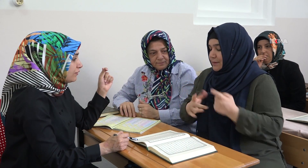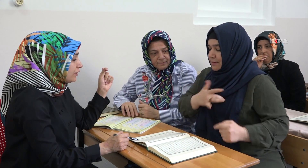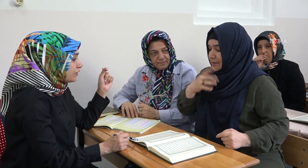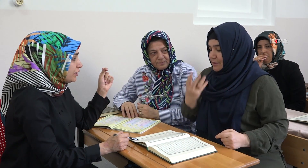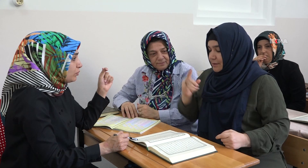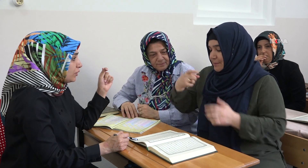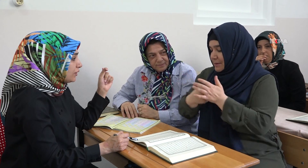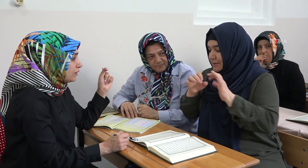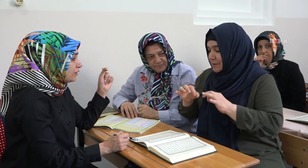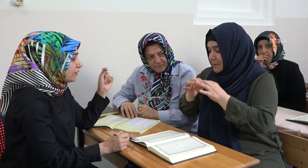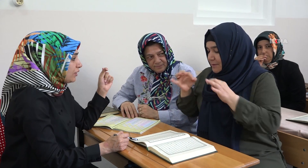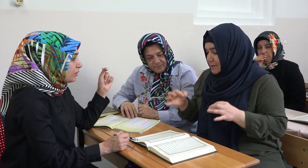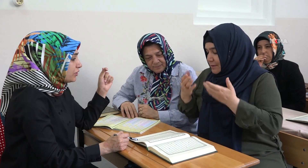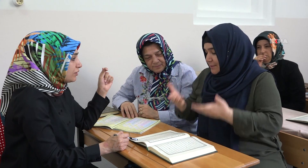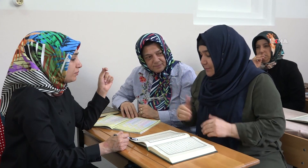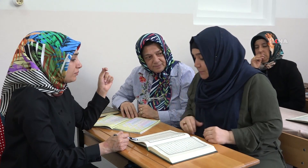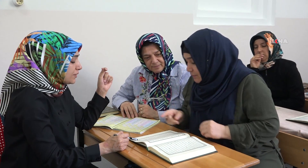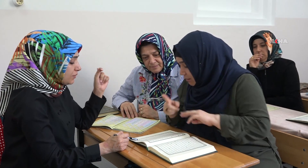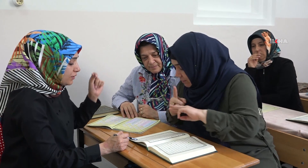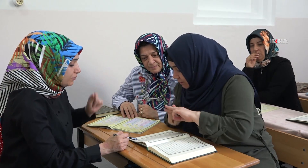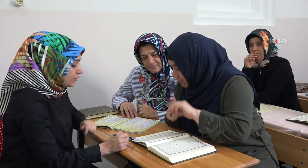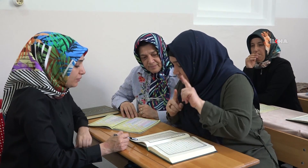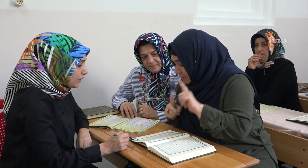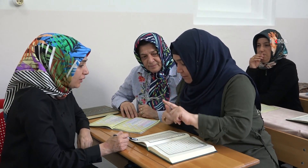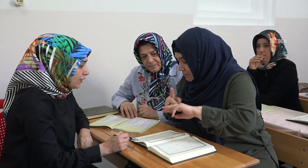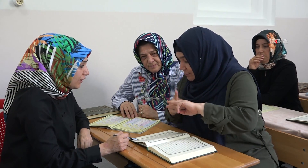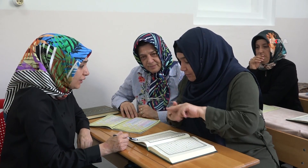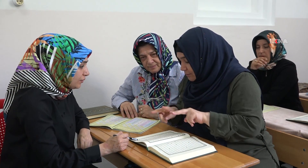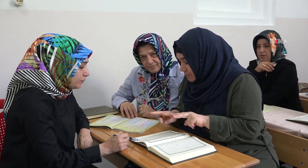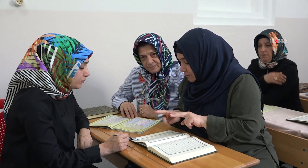Rahman ve Rahim olan Allah'ın sözü başlarım. Bismillahirrahmanirrahim. Egen,